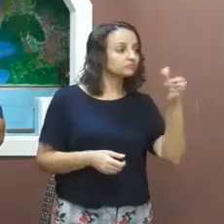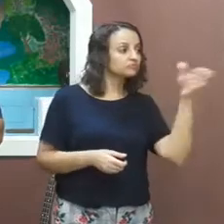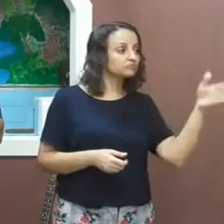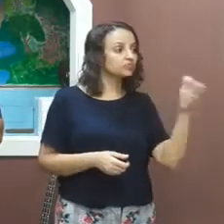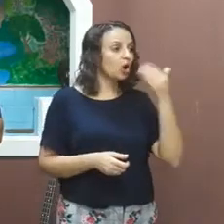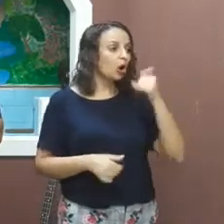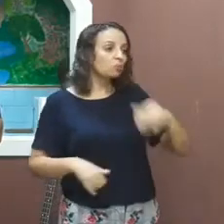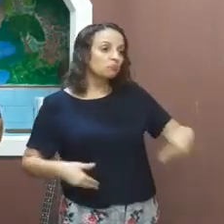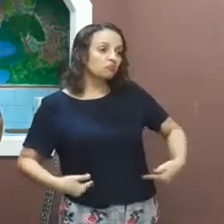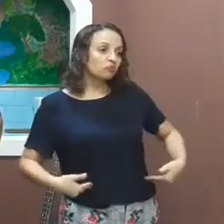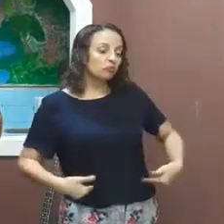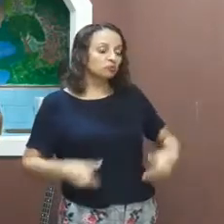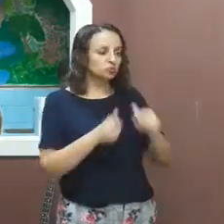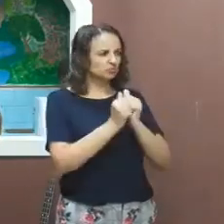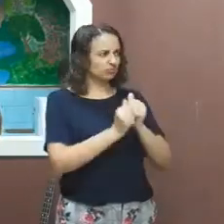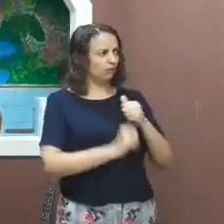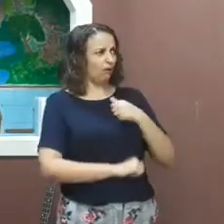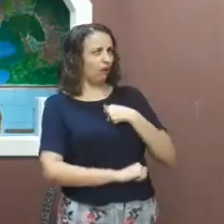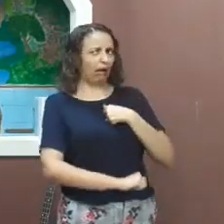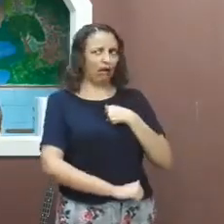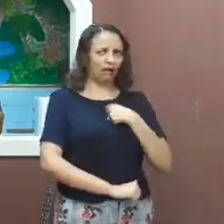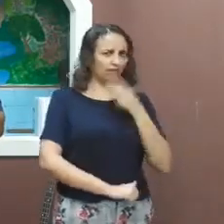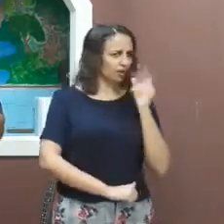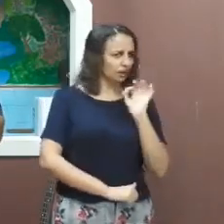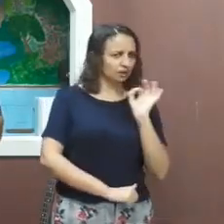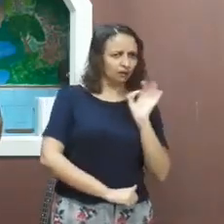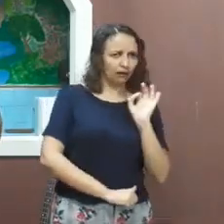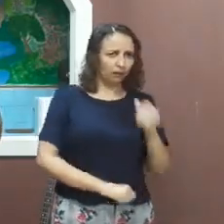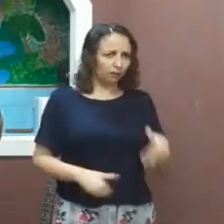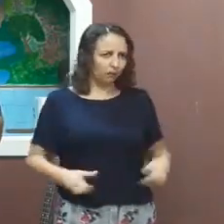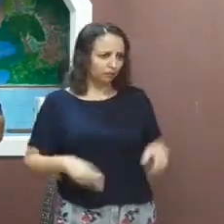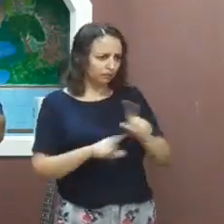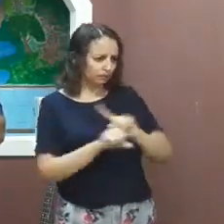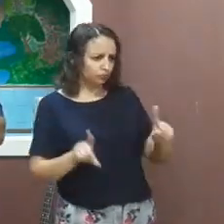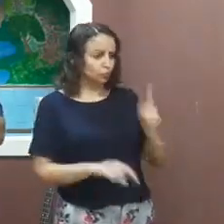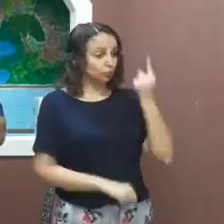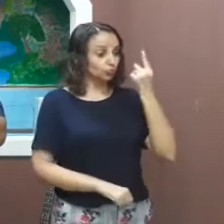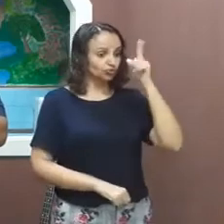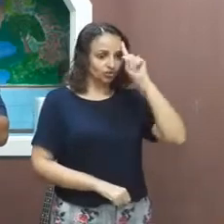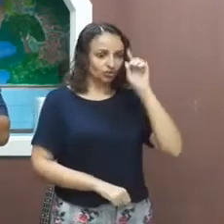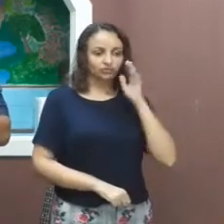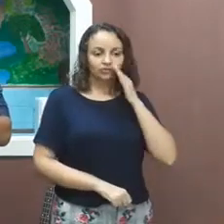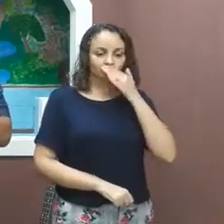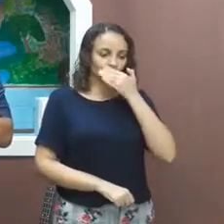junto. Ai, pastor, não fala isso. É um dia de jejum. Oh.